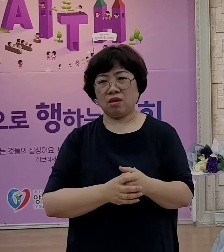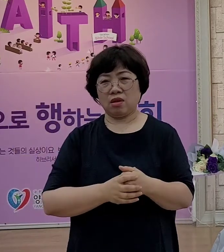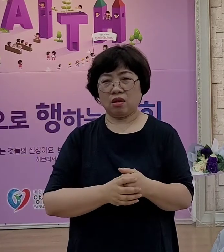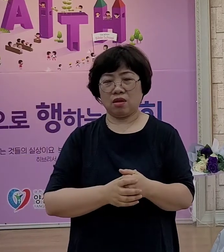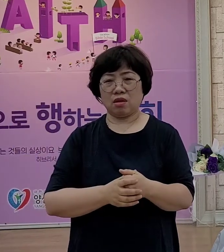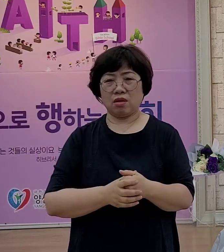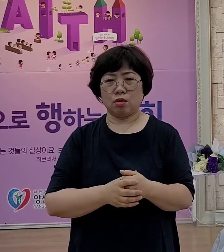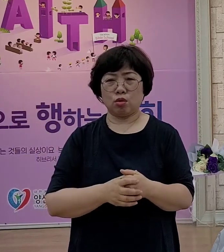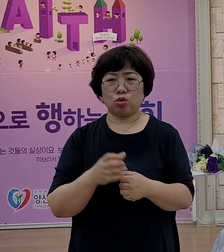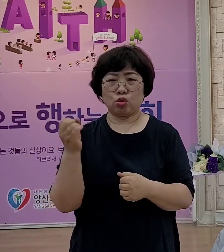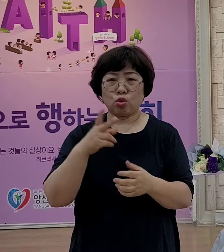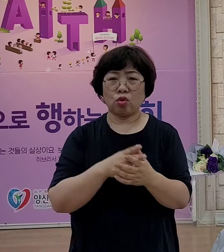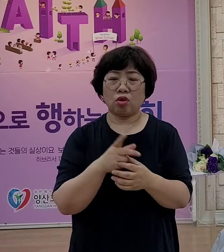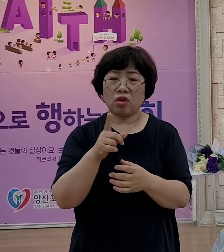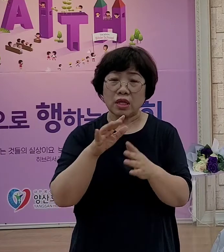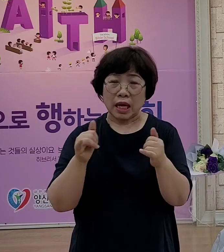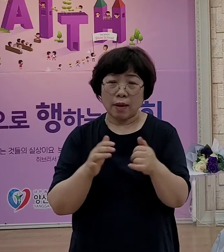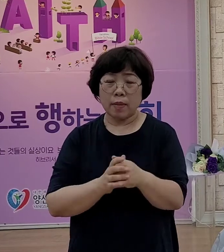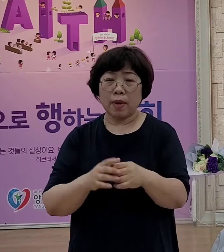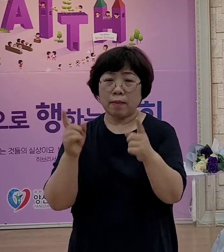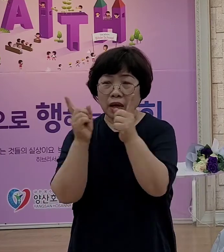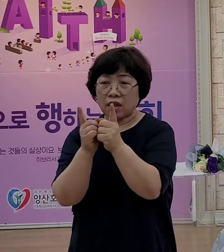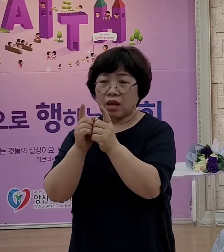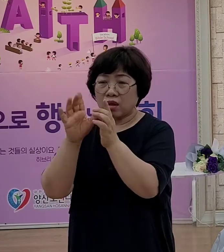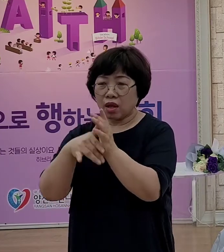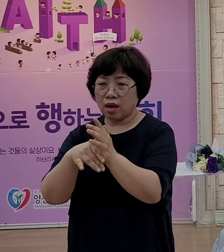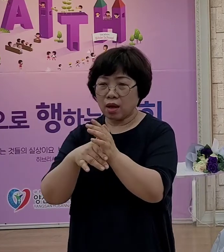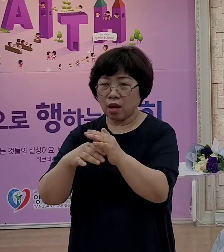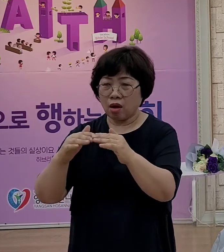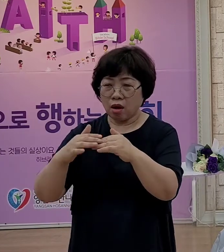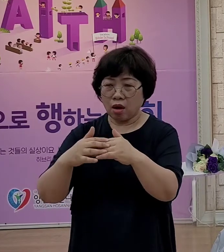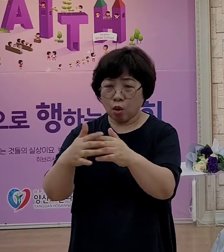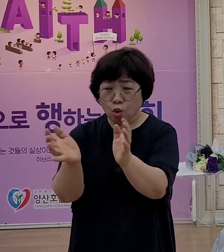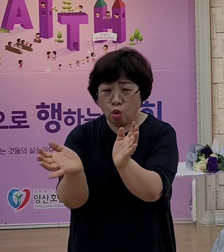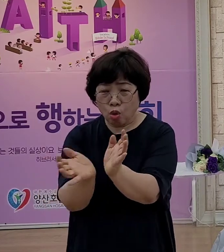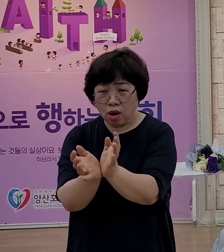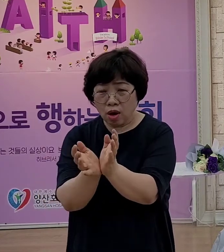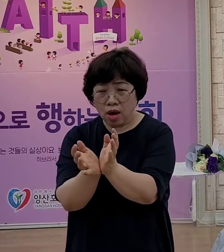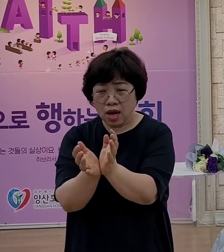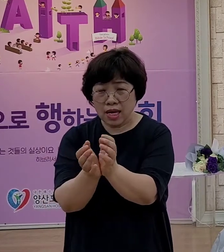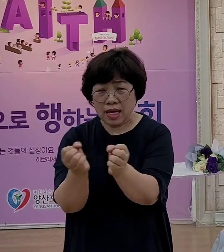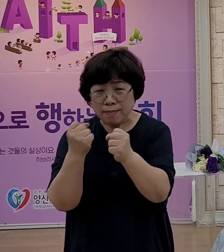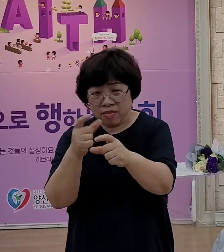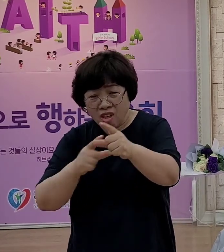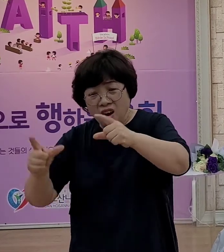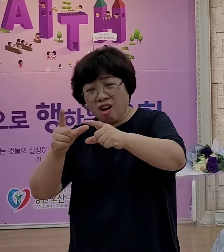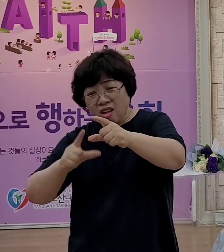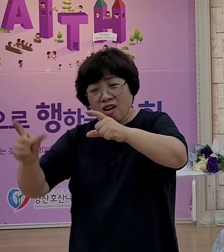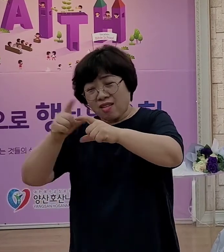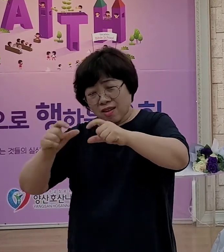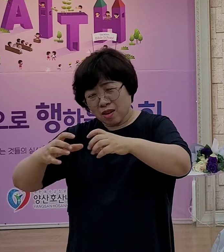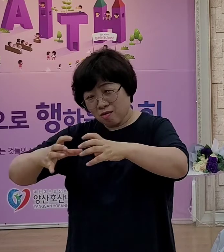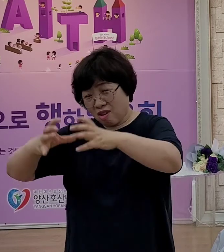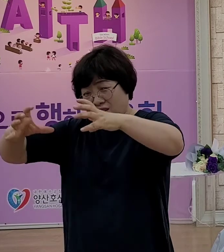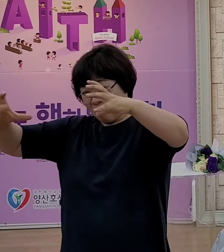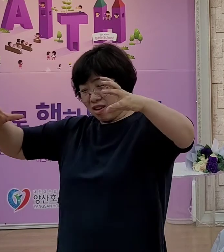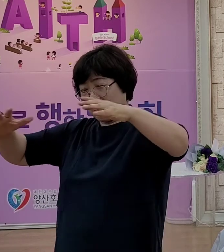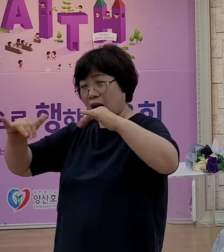어떤 사람이 가면 그 공동체가 없던 공동체도 막 2배, 3배 늘어나서 사랑방이